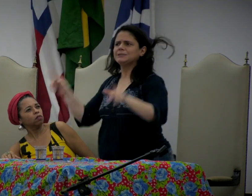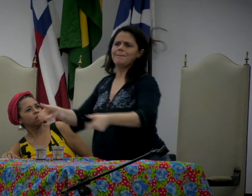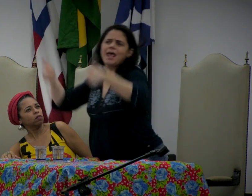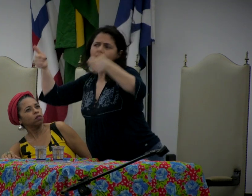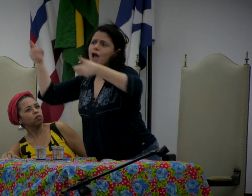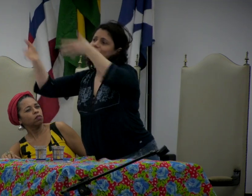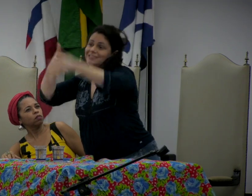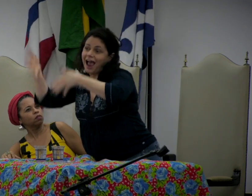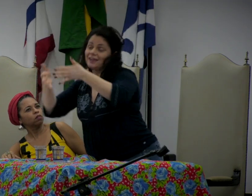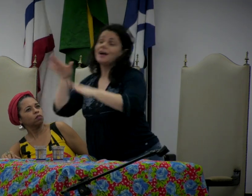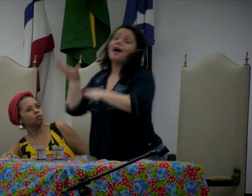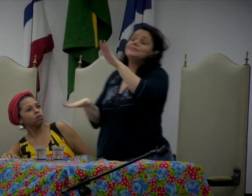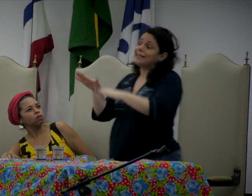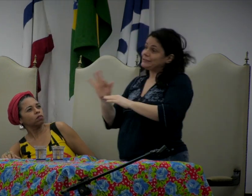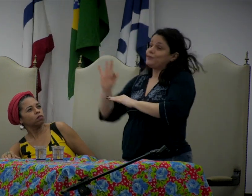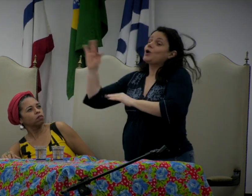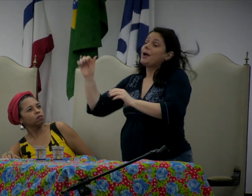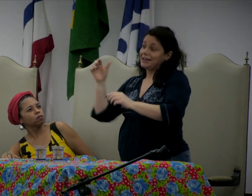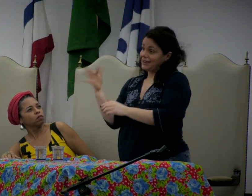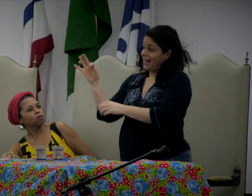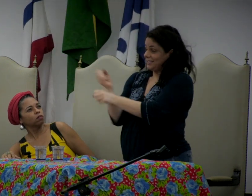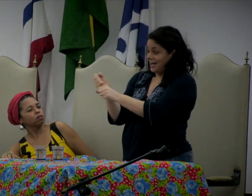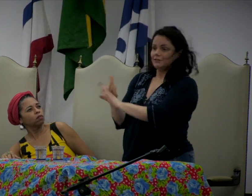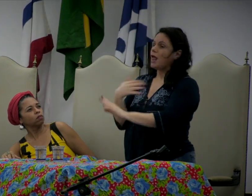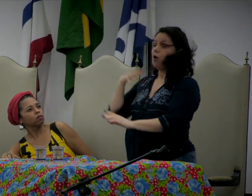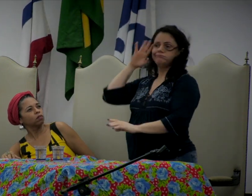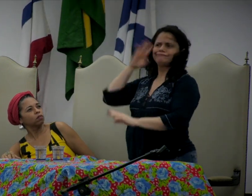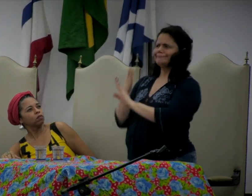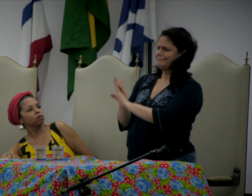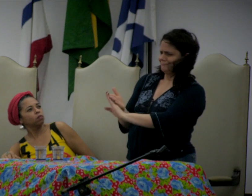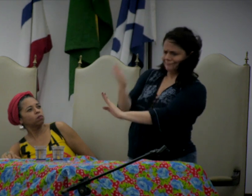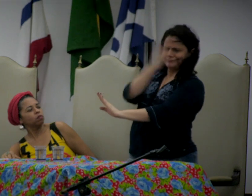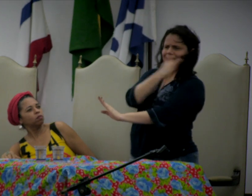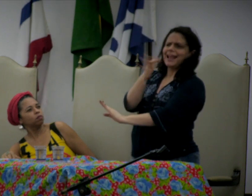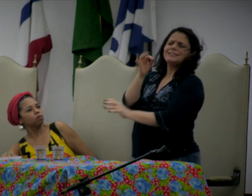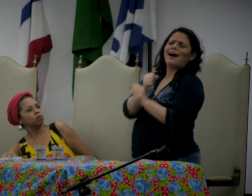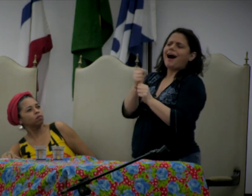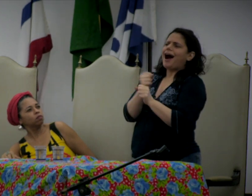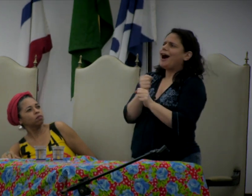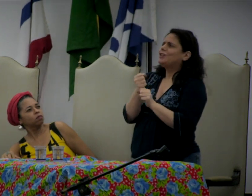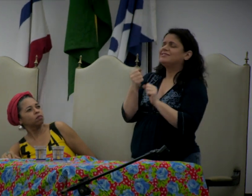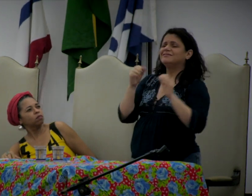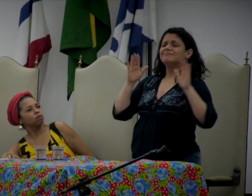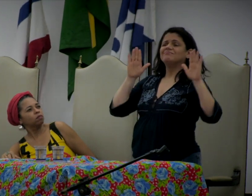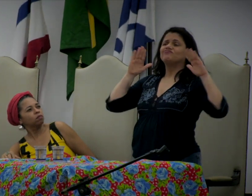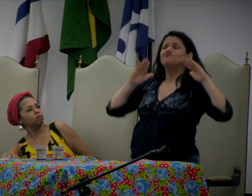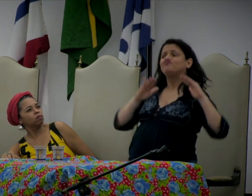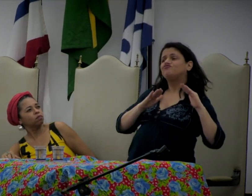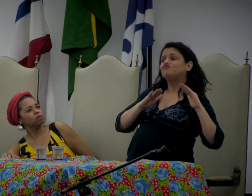maioria das pessoas já começam a ter uma visibilidade melhor com relação à língua de sinais.